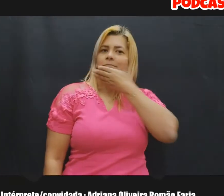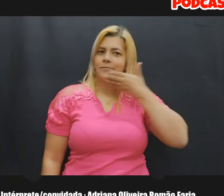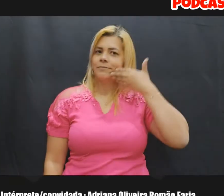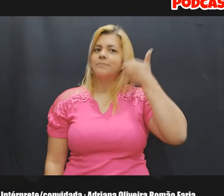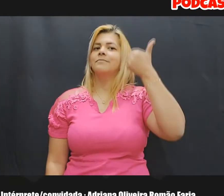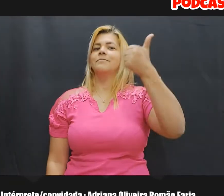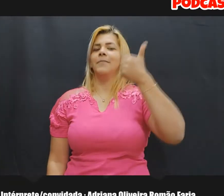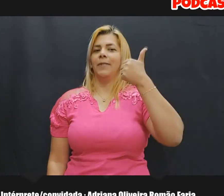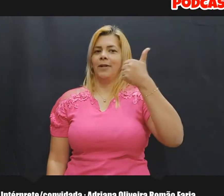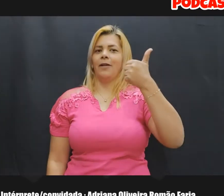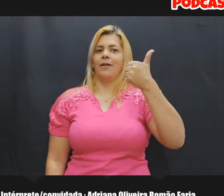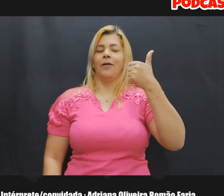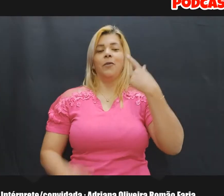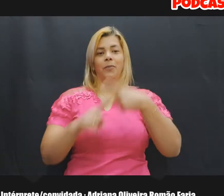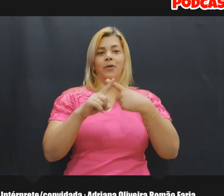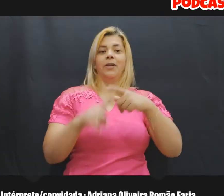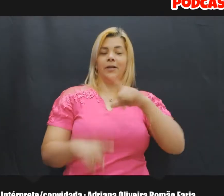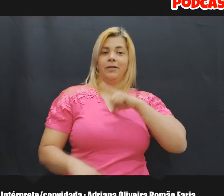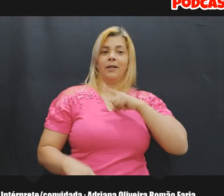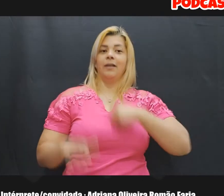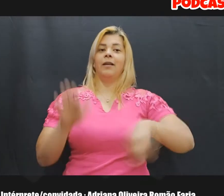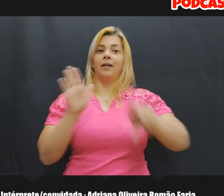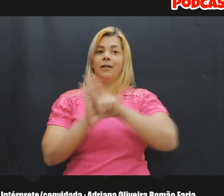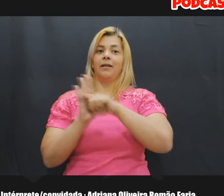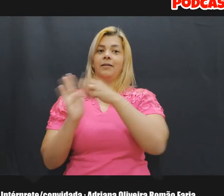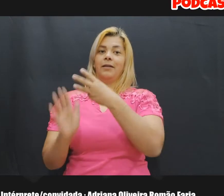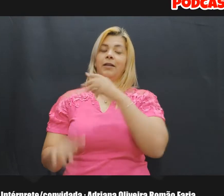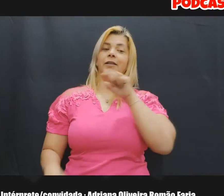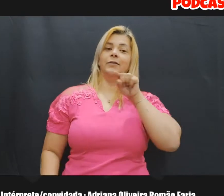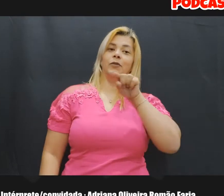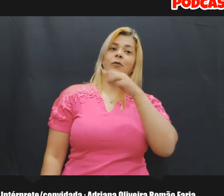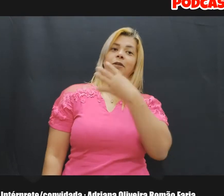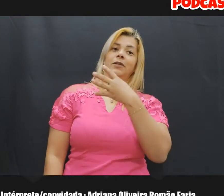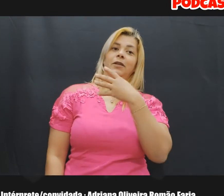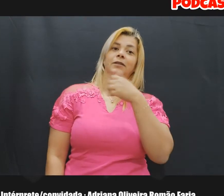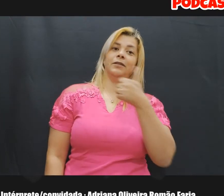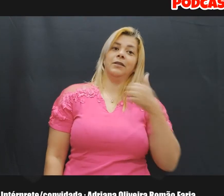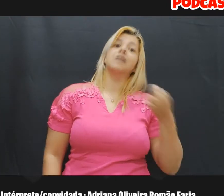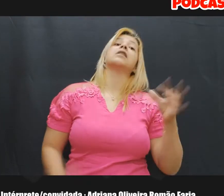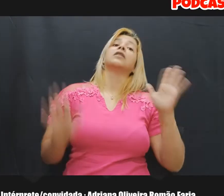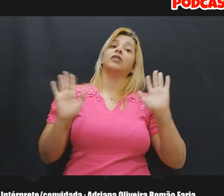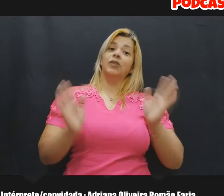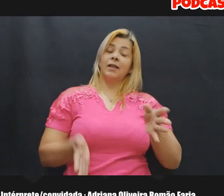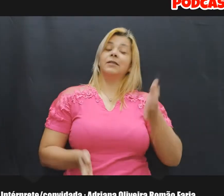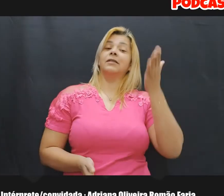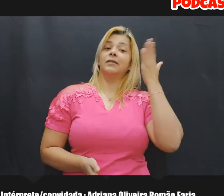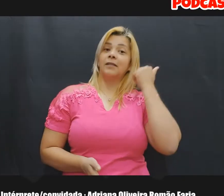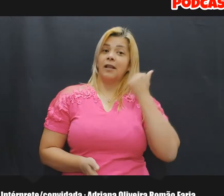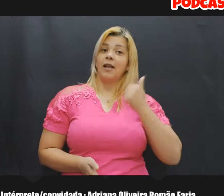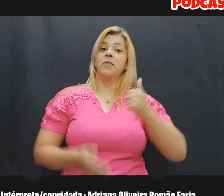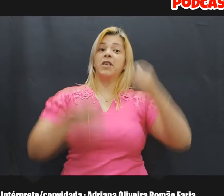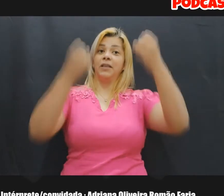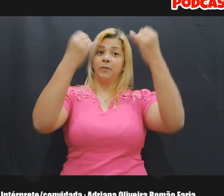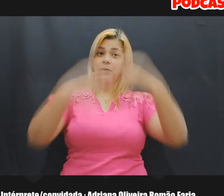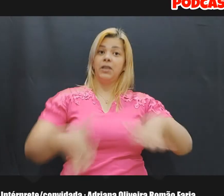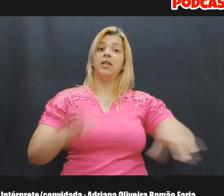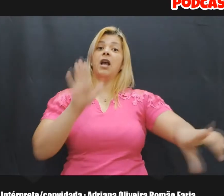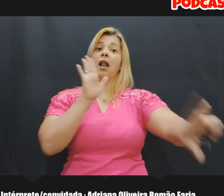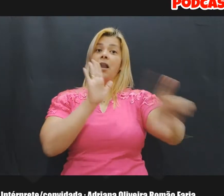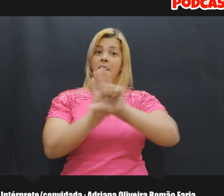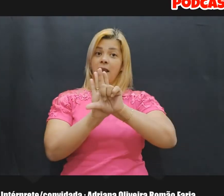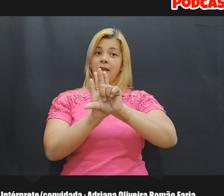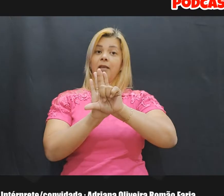aí houve a lei, né, 10.436, que reconhece a legitimidade da